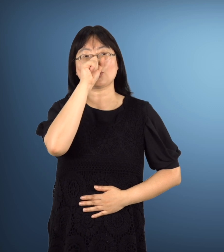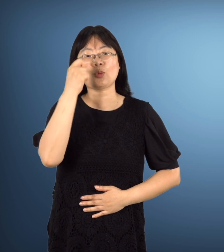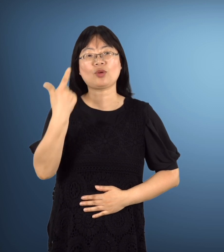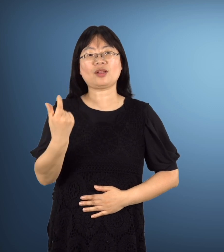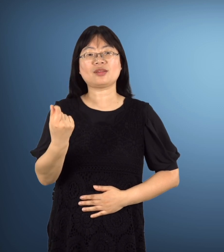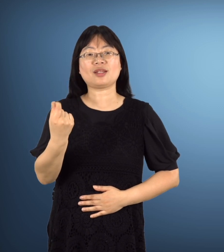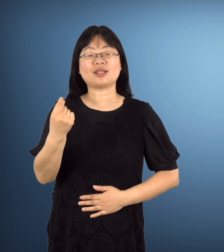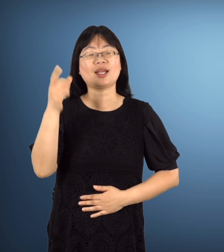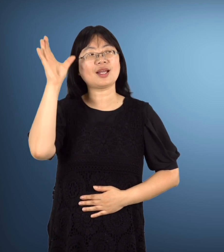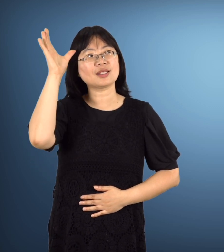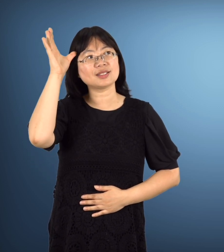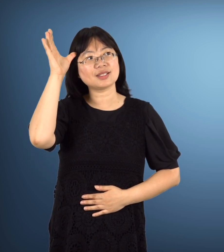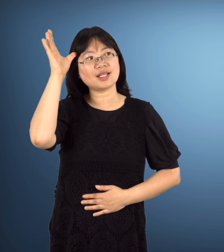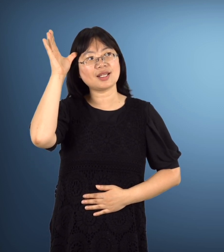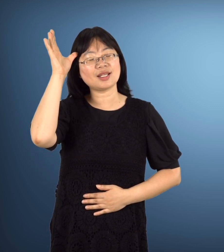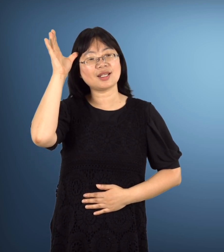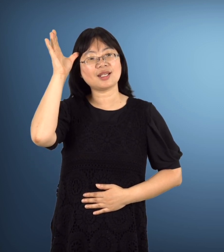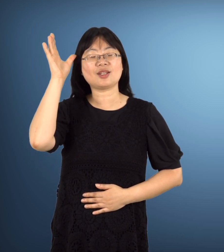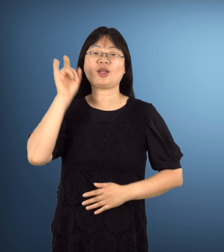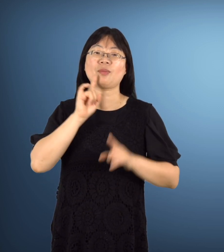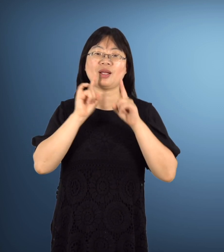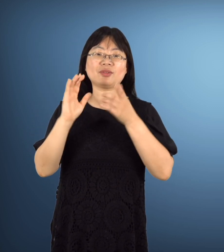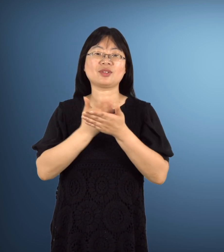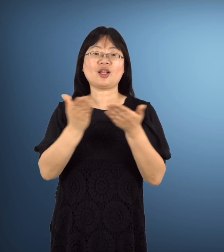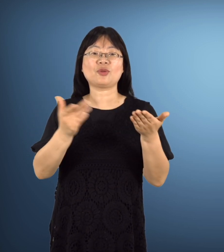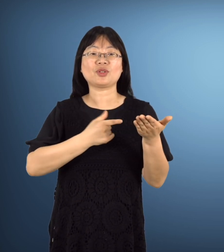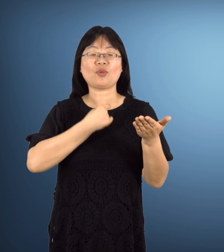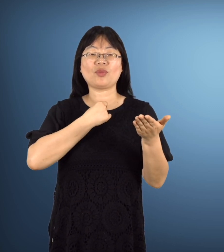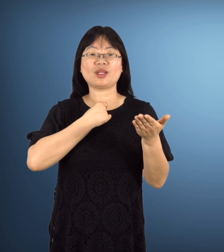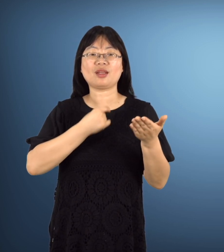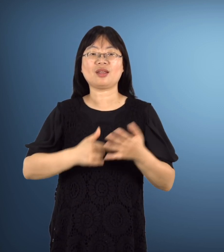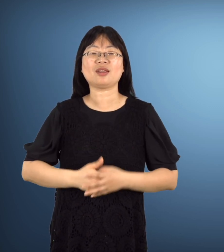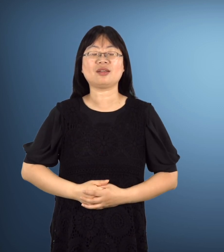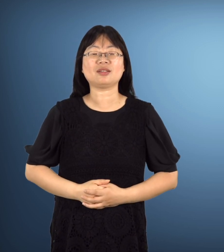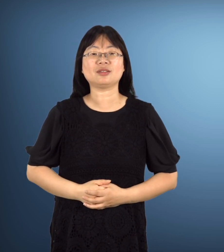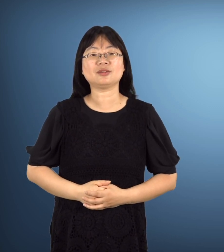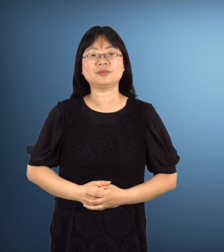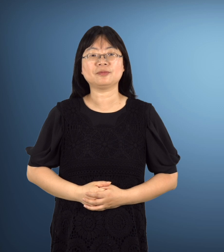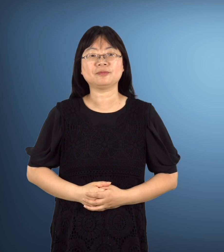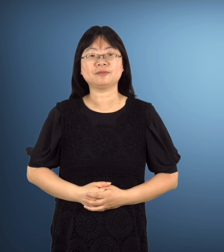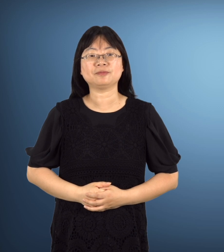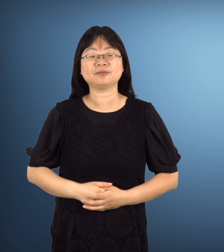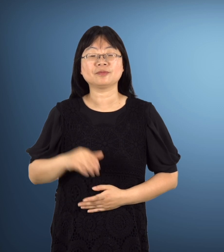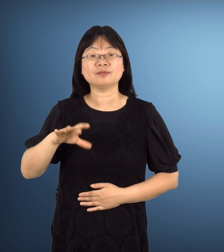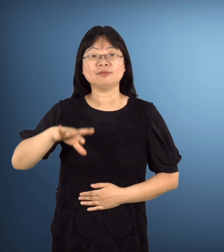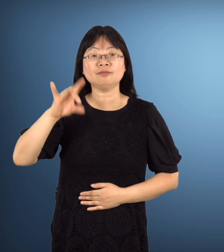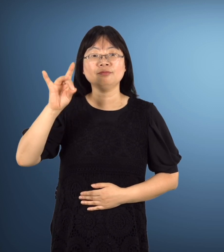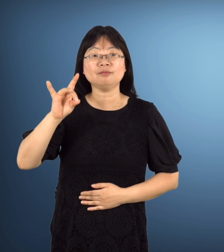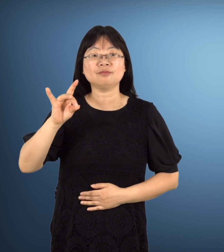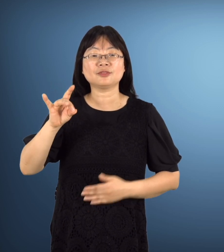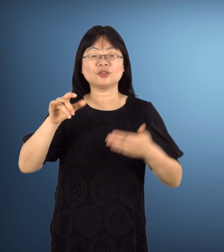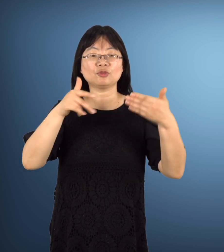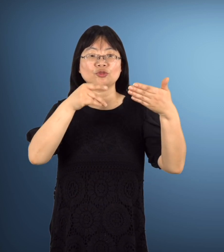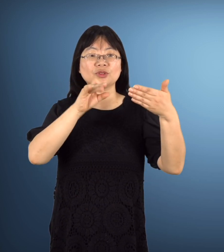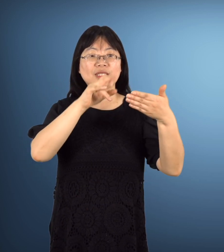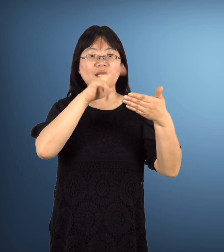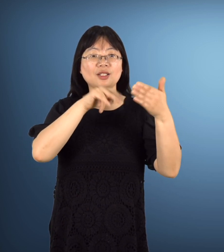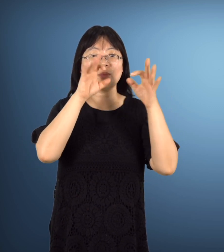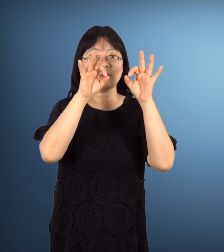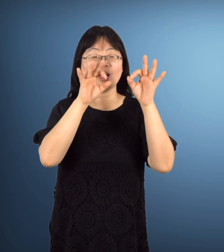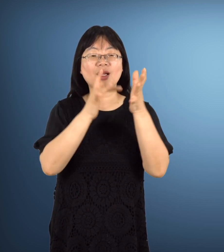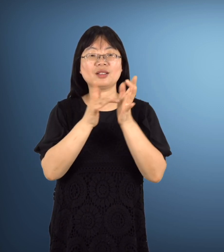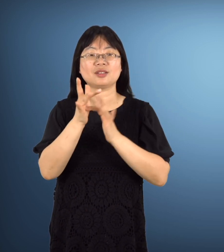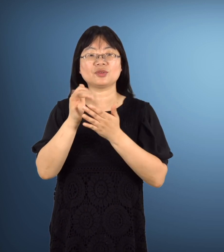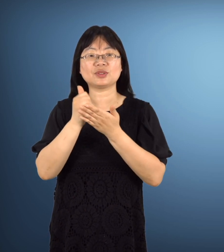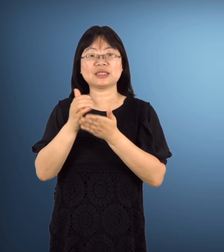좋겠다는 기대를 가지고 말씀을 좀 나누기를 원합니다. 자, 우선 9장에서는